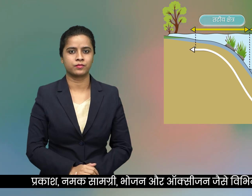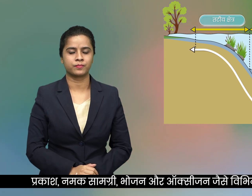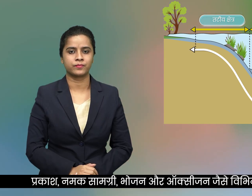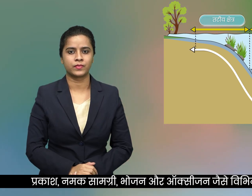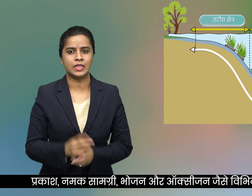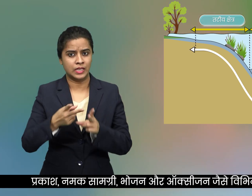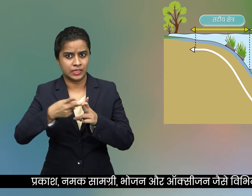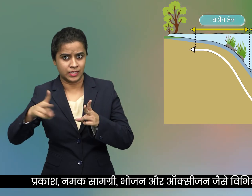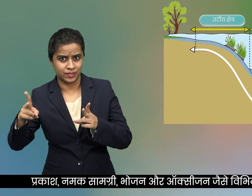प्रकाश,